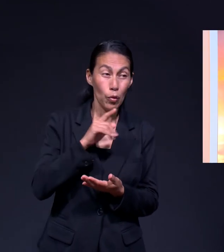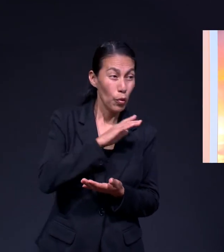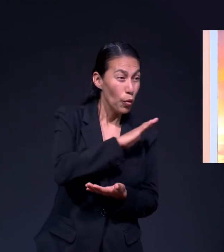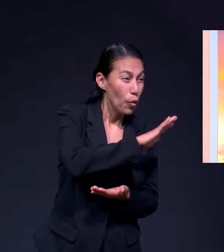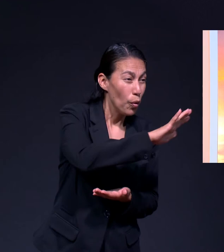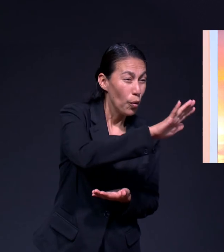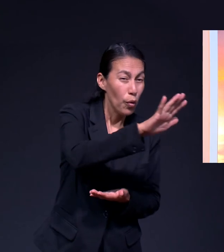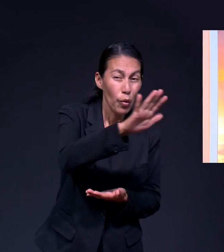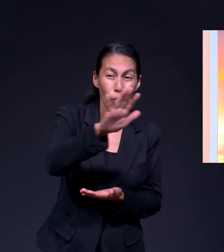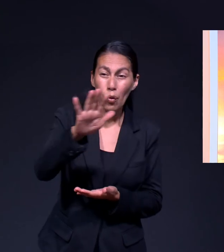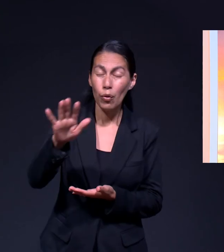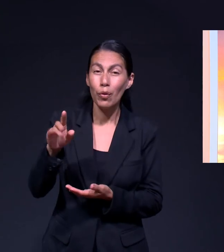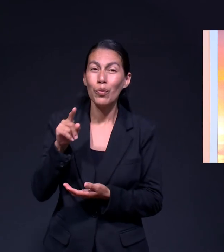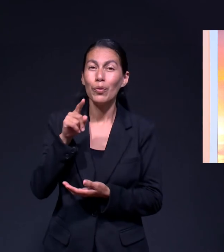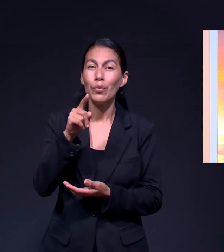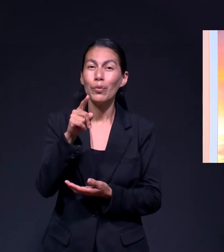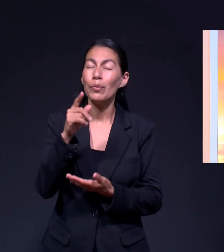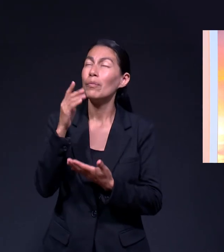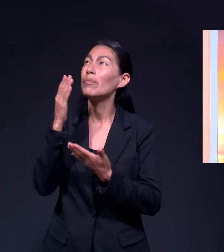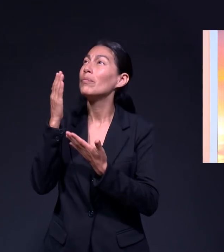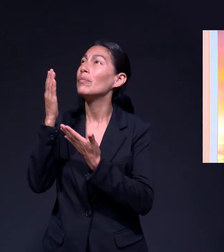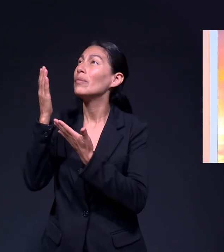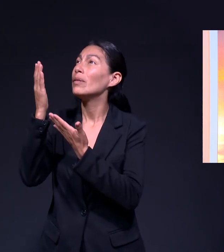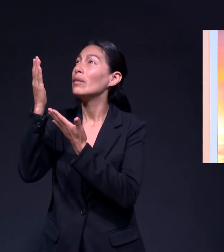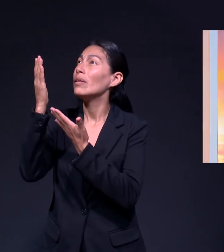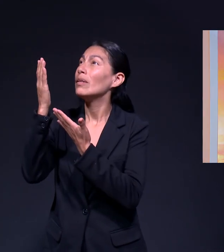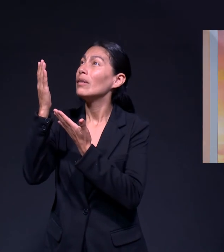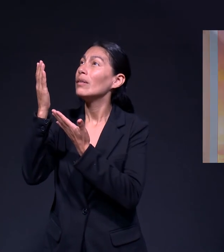lo que tú estás pidiendo